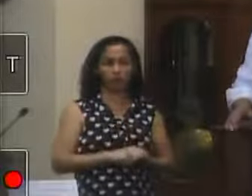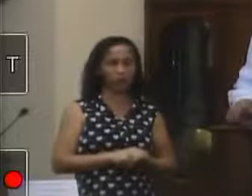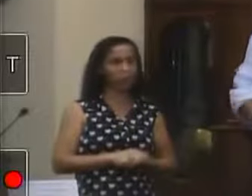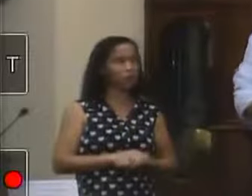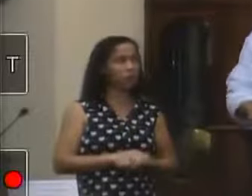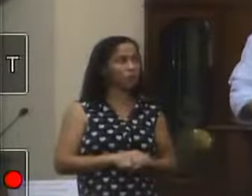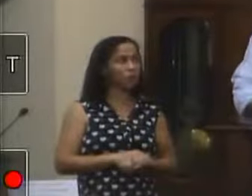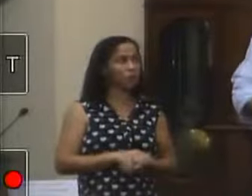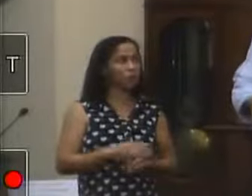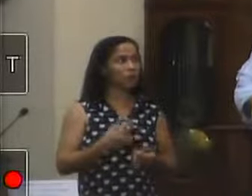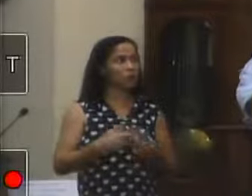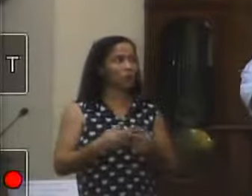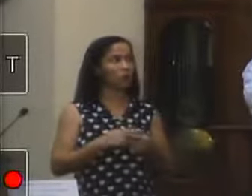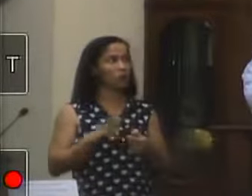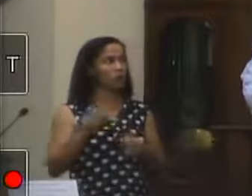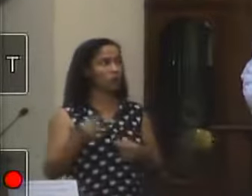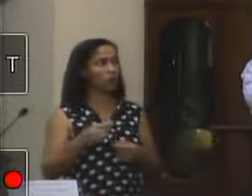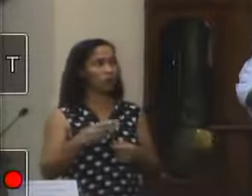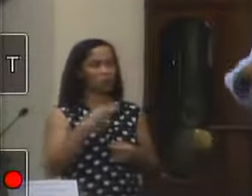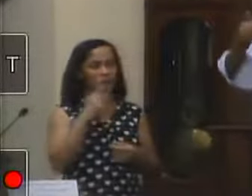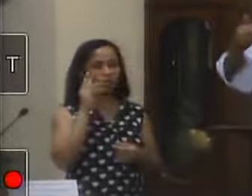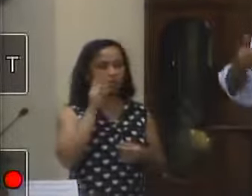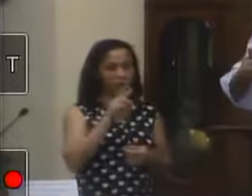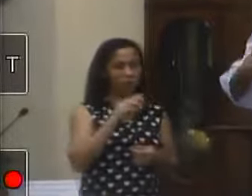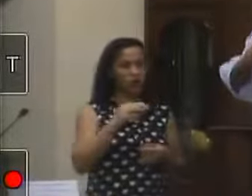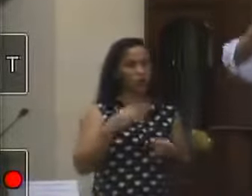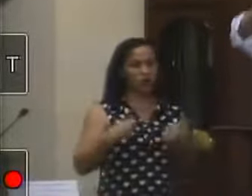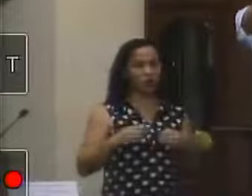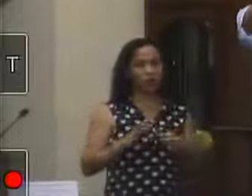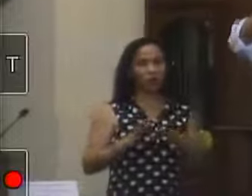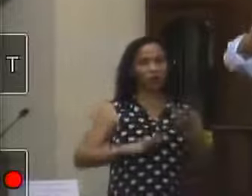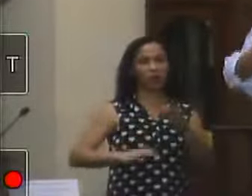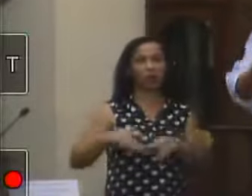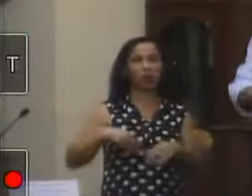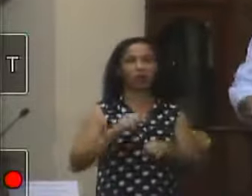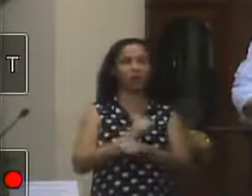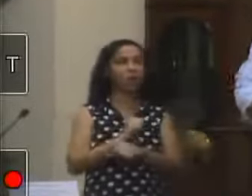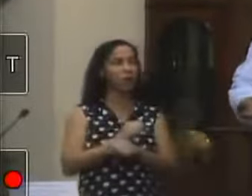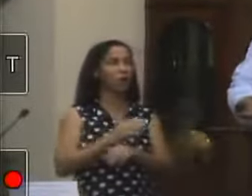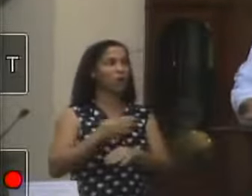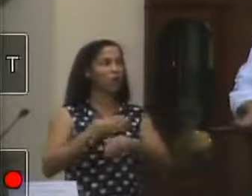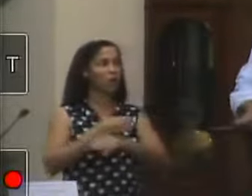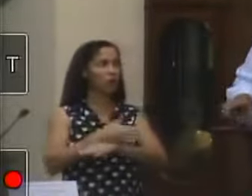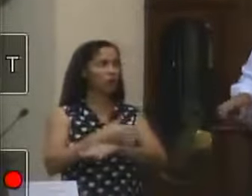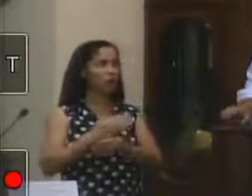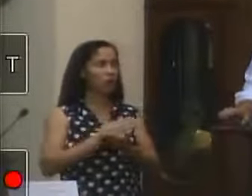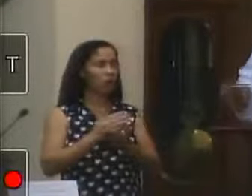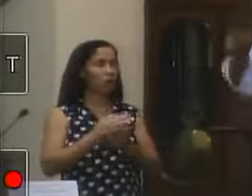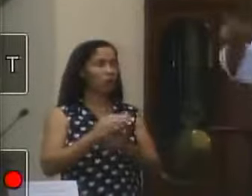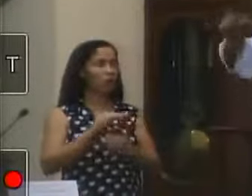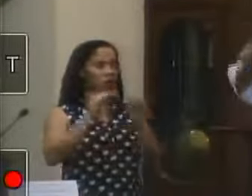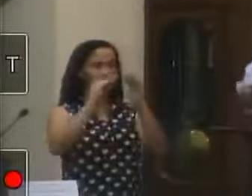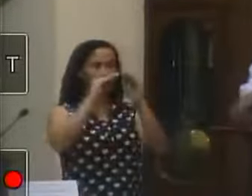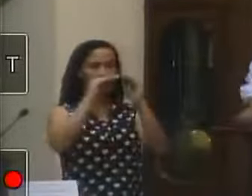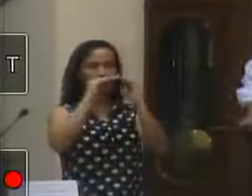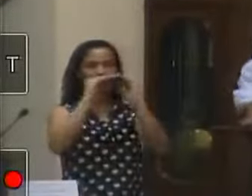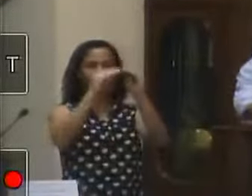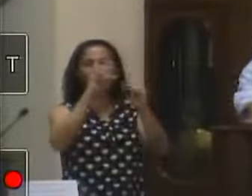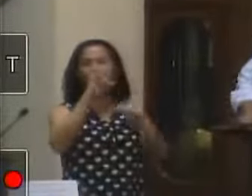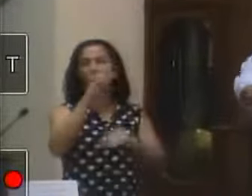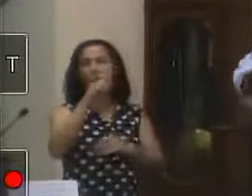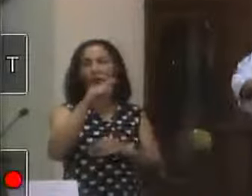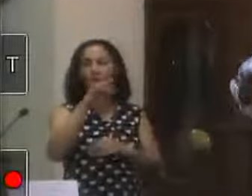Então, isso tudo está sendo testado, está sendo observado. Eu espero que as obras lá da boca do túnel... O pior momento é na Santo Antônio, vereador Silvio,